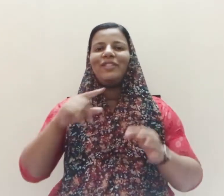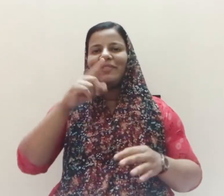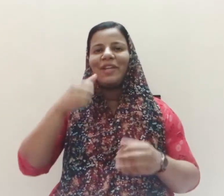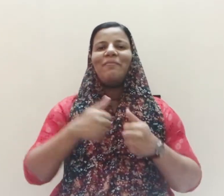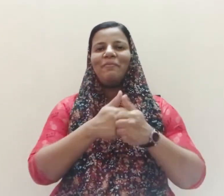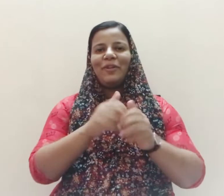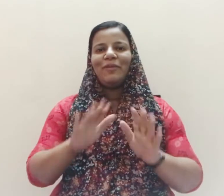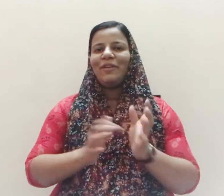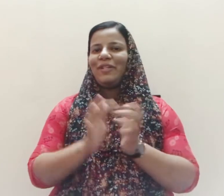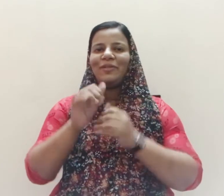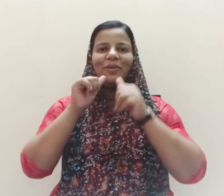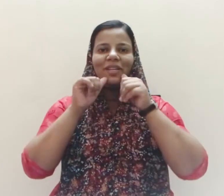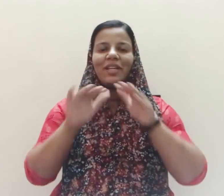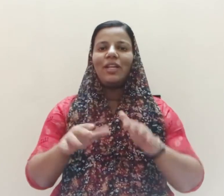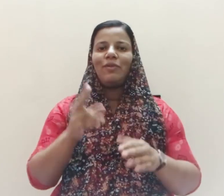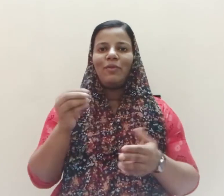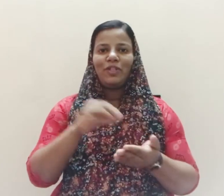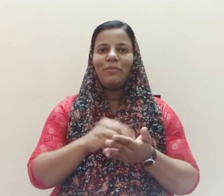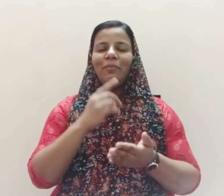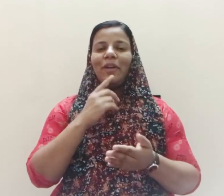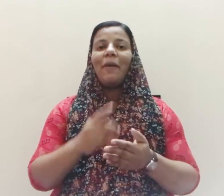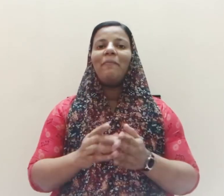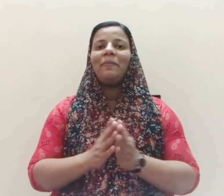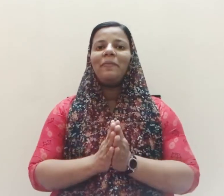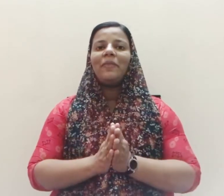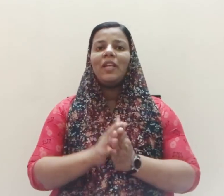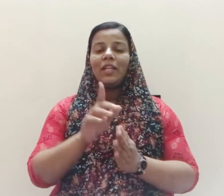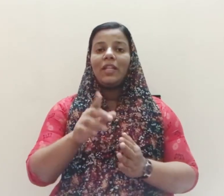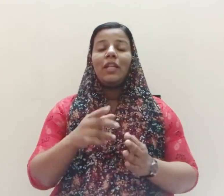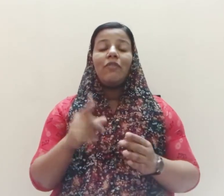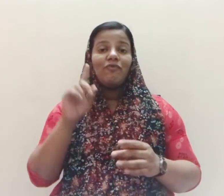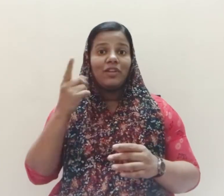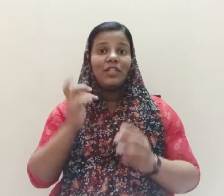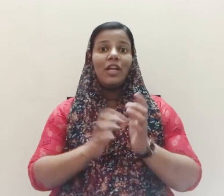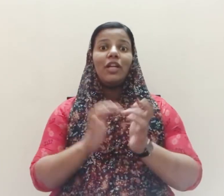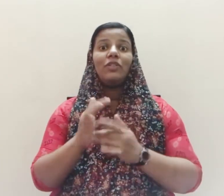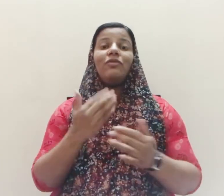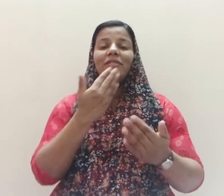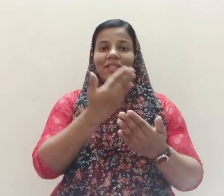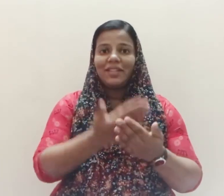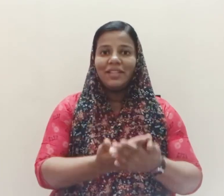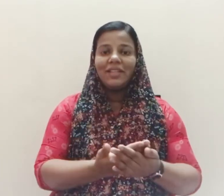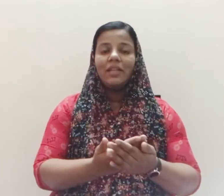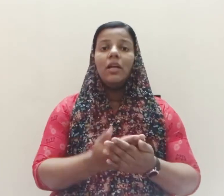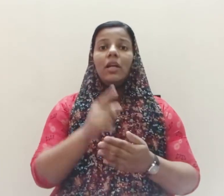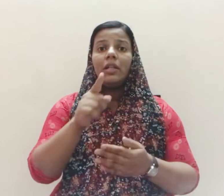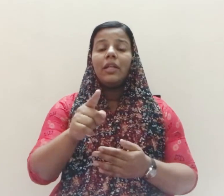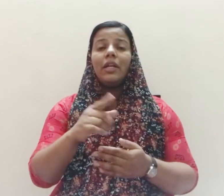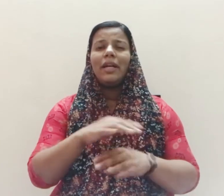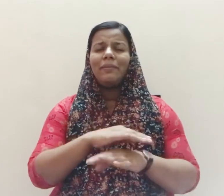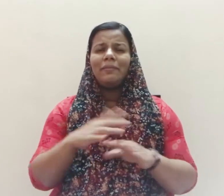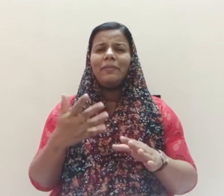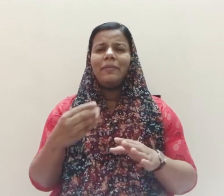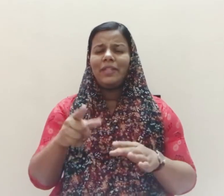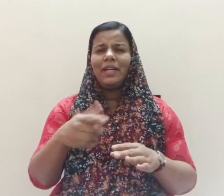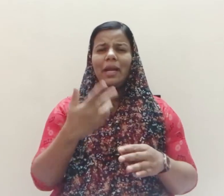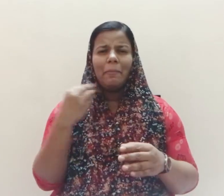കർത്താവ് നിങ്ങളെ അനുഗ്രഹിക്കട്ടെ. ഒരിക്കലൂടെ ഒരു പ്രാവശ്യം കൂടെ ഞാൻ പറയാം, നിങ്ങൾക്ക് മുൻപേ കർത്താവ് ചെന്ന് നിങ്ങളുടെ മുമ്പിൽ നിങ്ങൾ ഫേസ് ചെയ്യേണ്ട